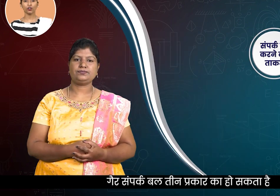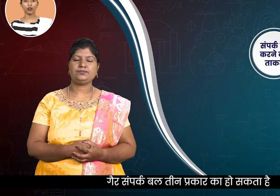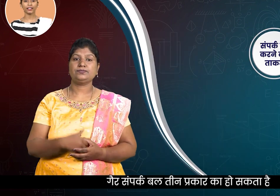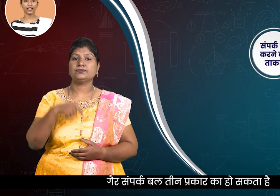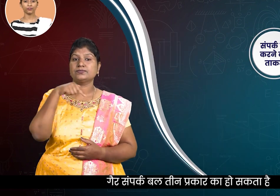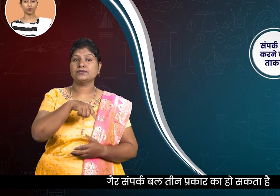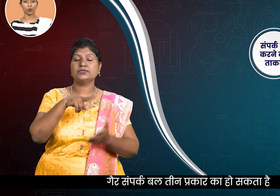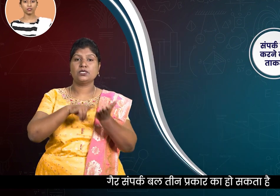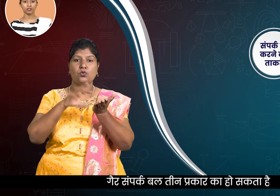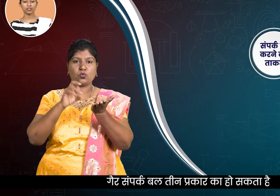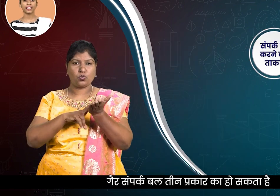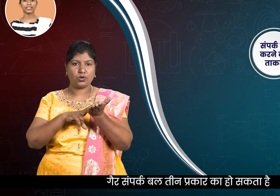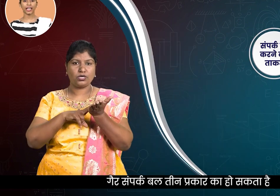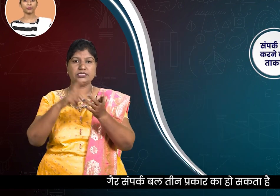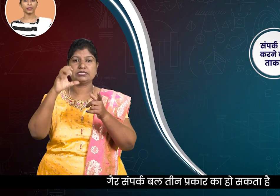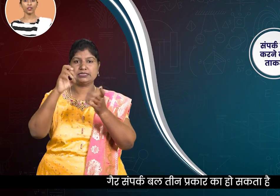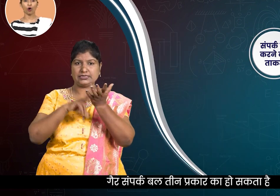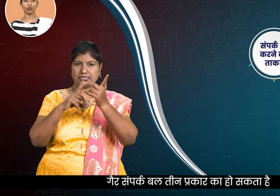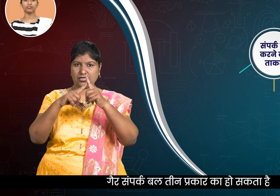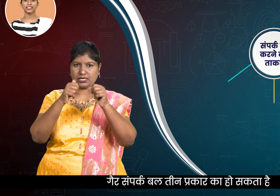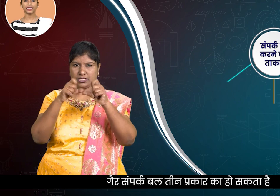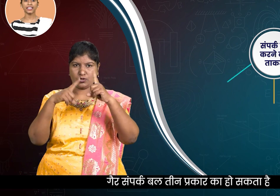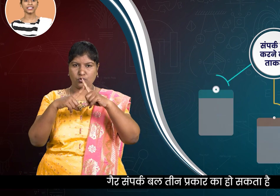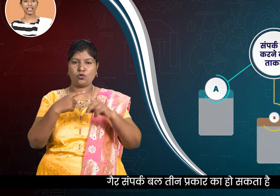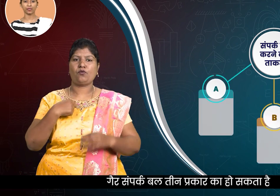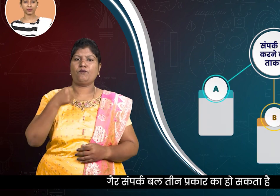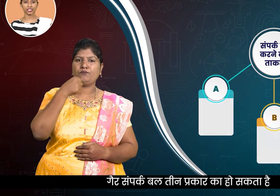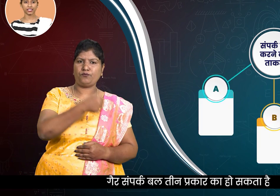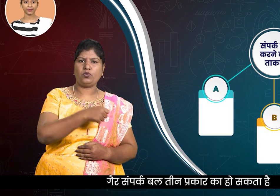गैर संपर्क बल तीन प्रकार के हो सकते हैं।